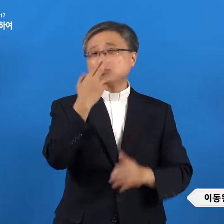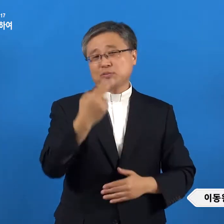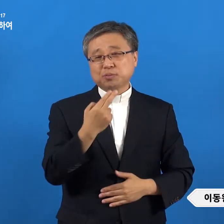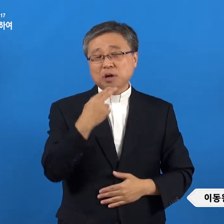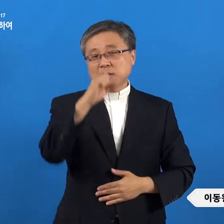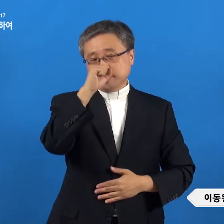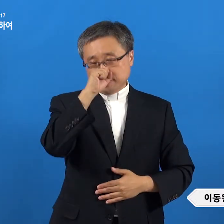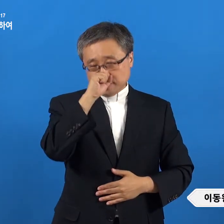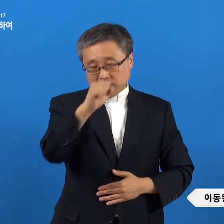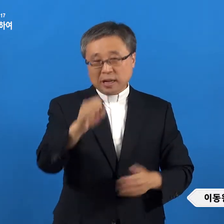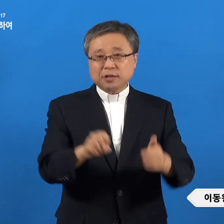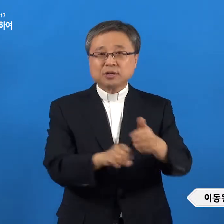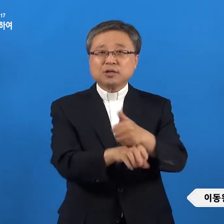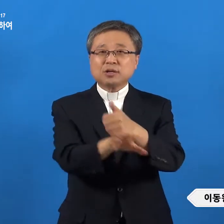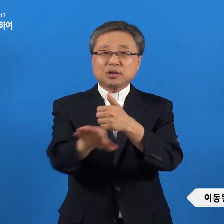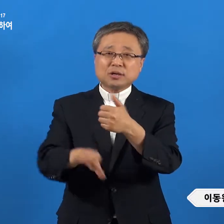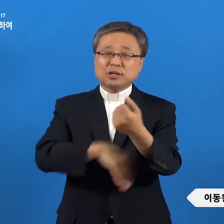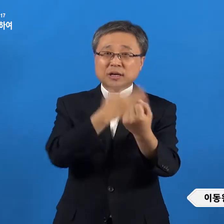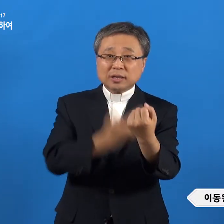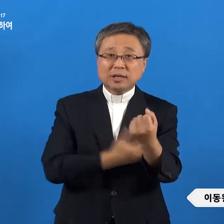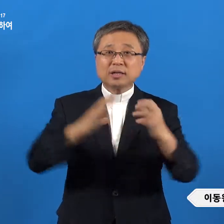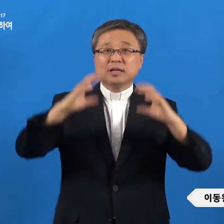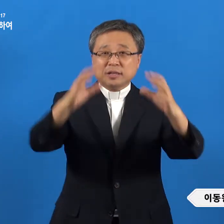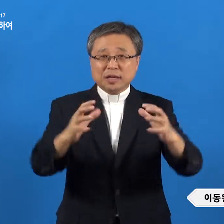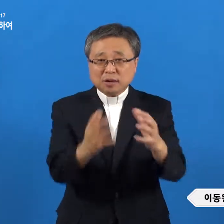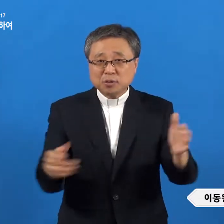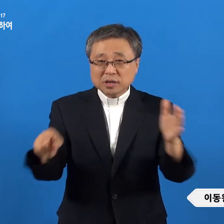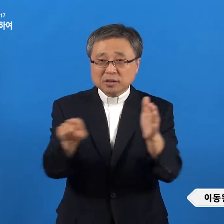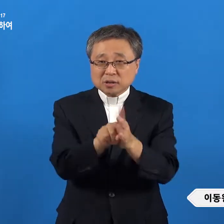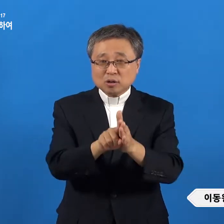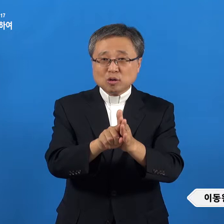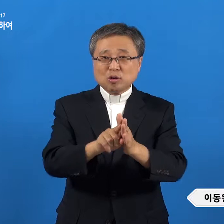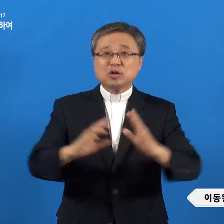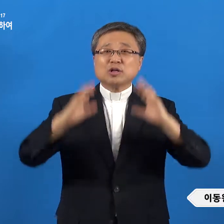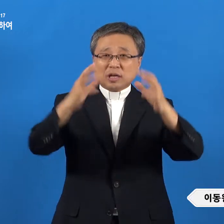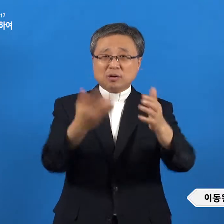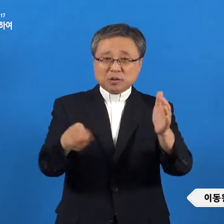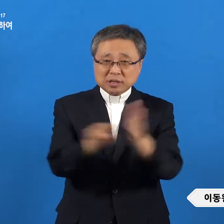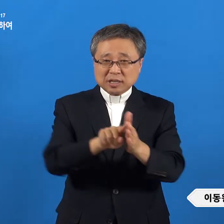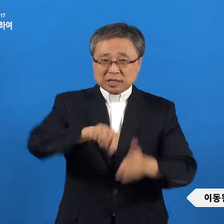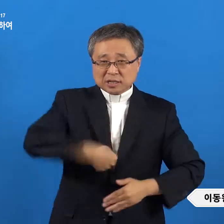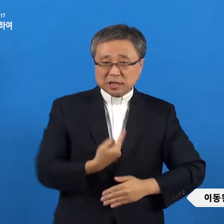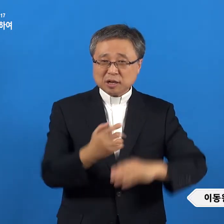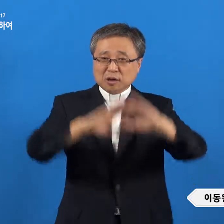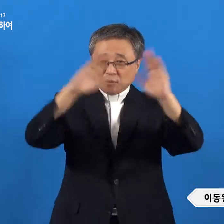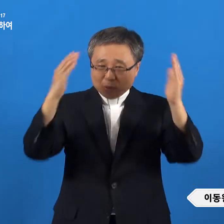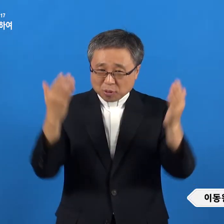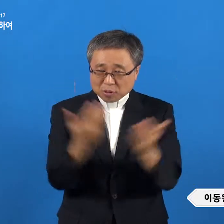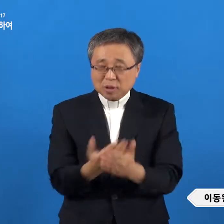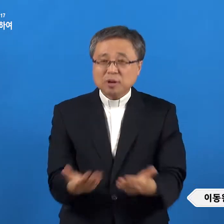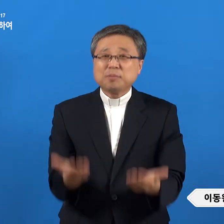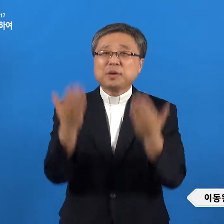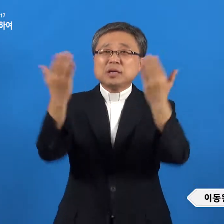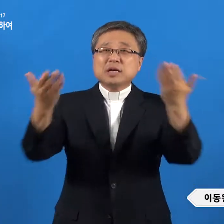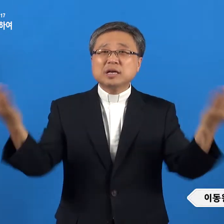영향력. 그가 나라를 위해서, 조국을 위해서 자신의 모든 것을 바쳐 일하면서도